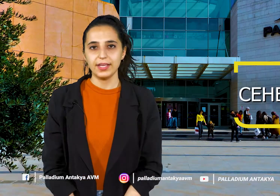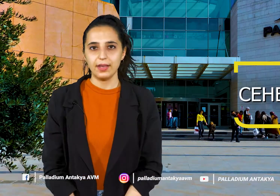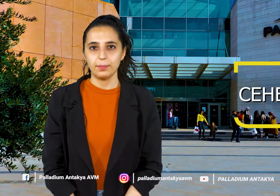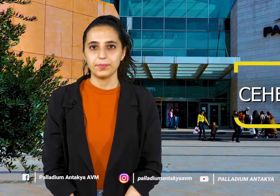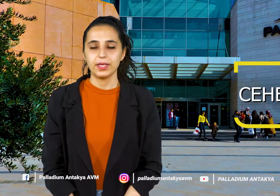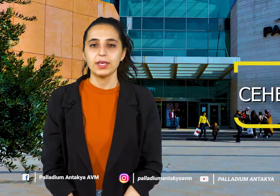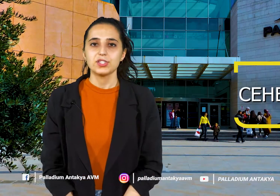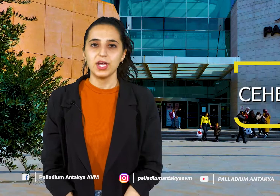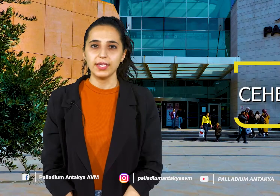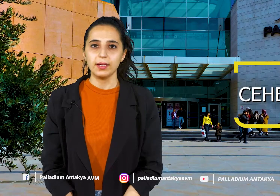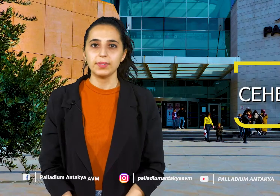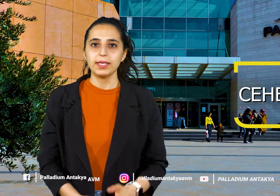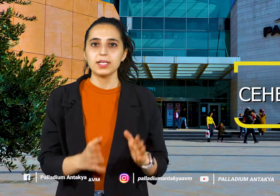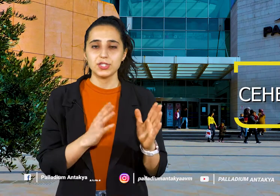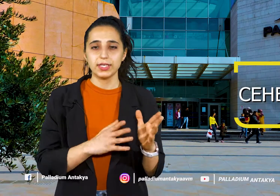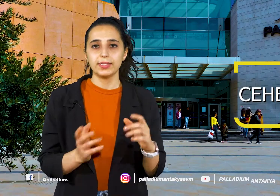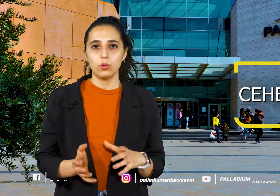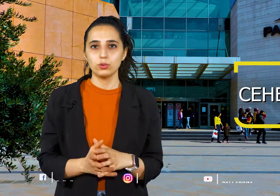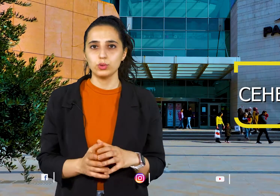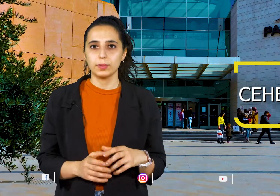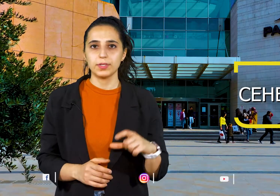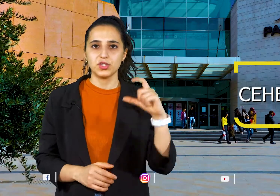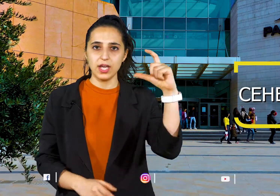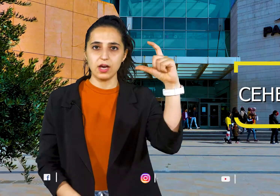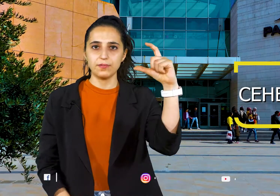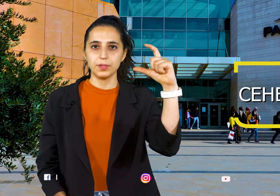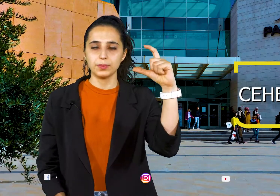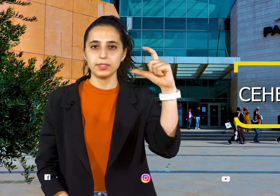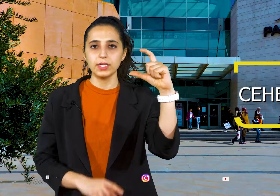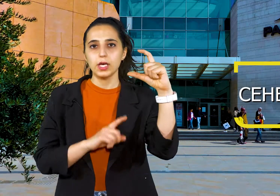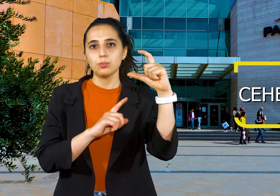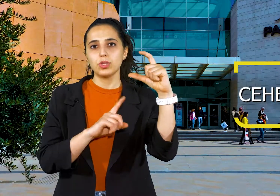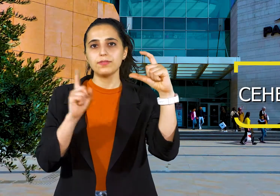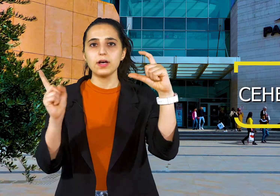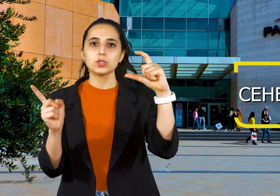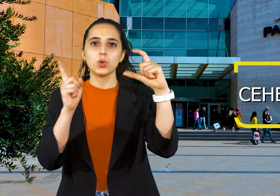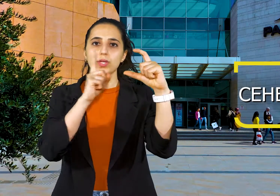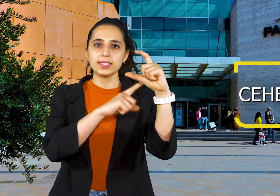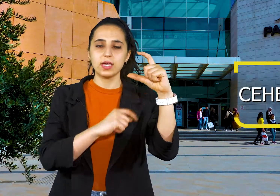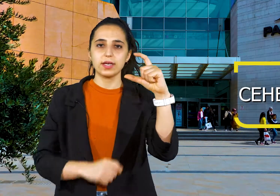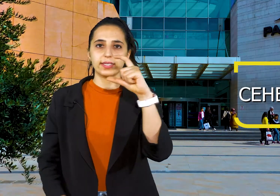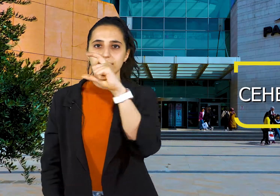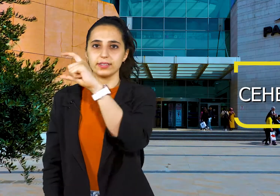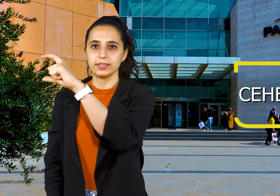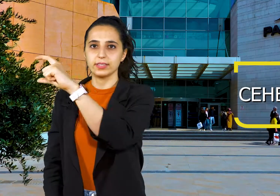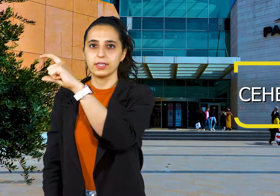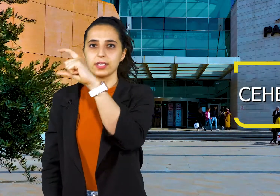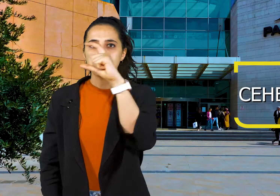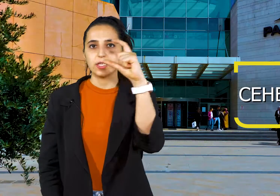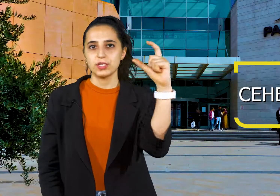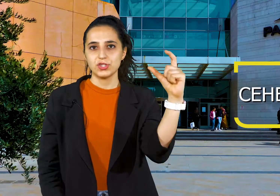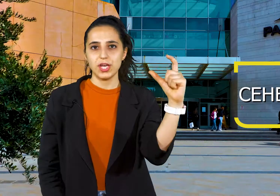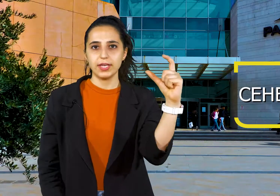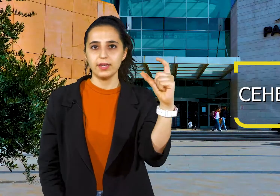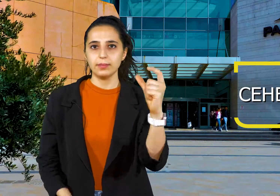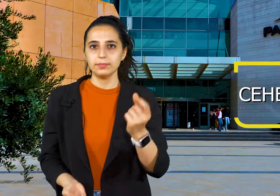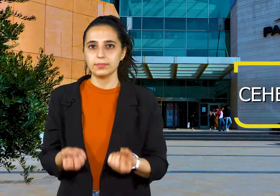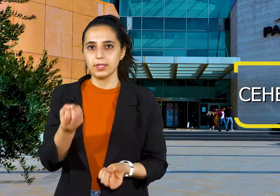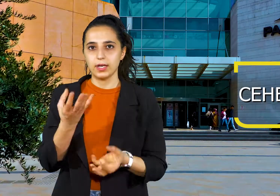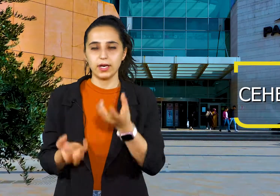Cehennem. Cehennemde cennette olduğu gibi C harfi yapılır, bu defa soldan sağa getirilir. Cehennem,